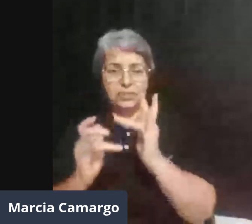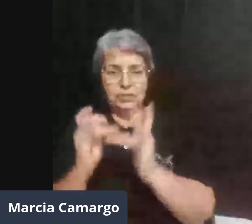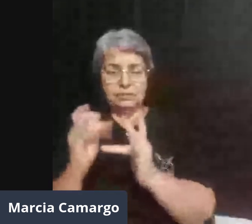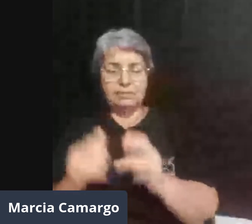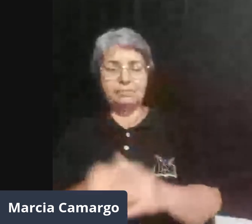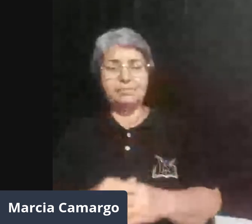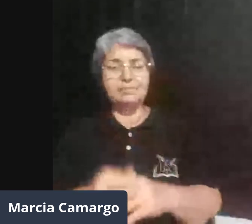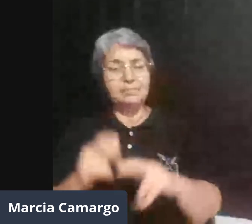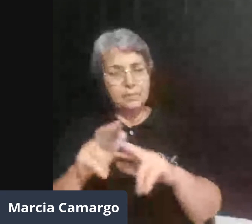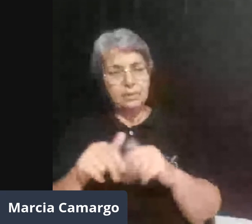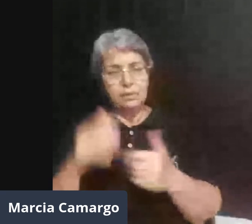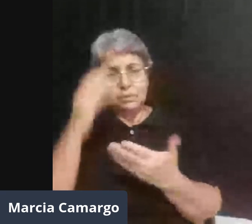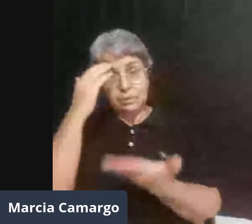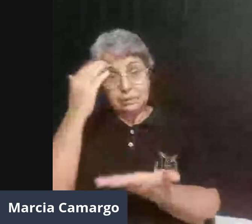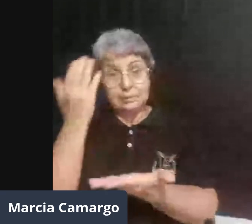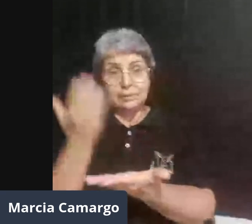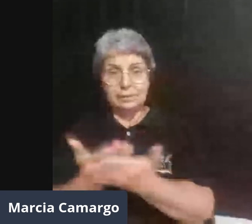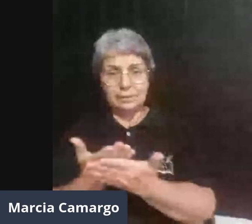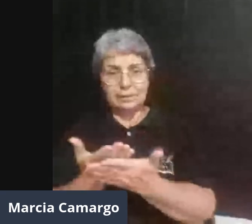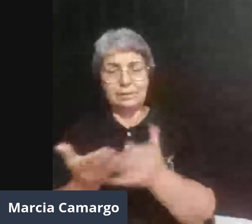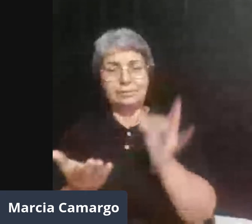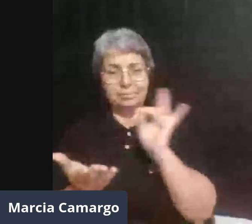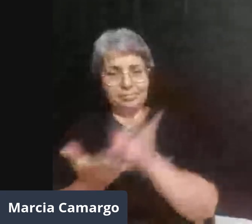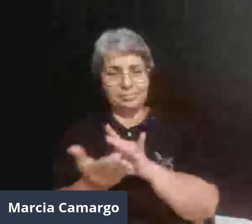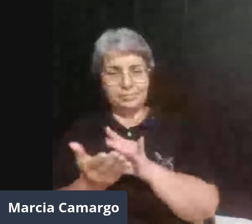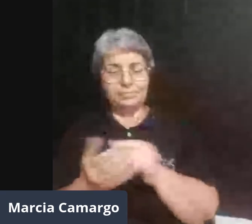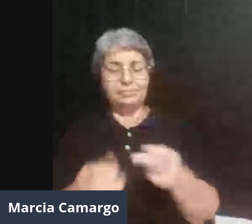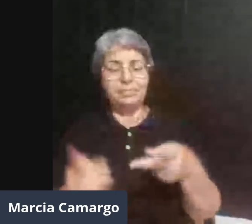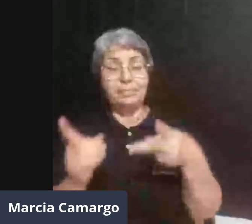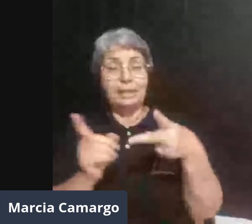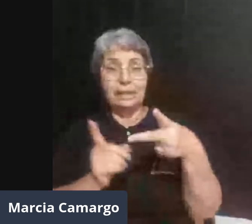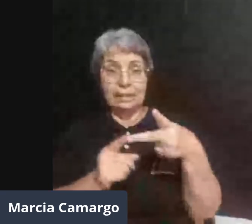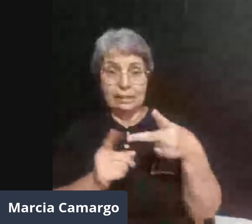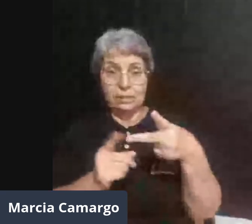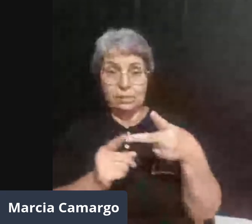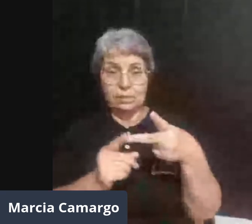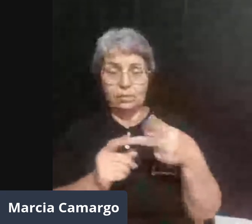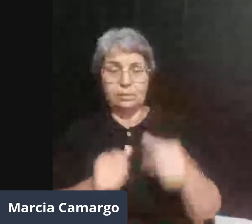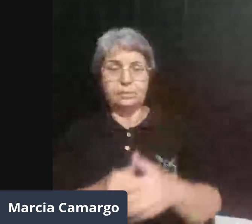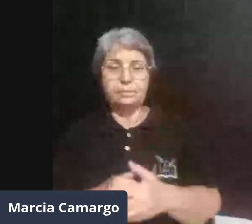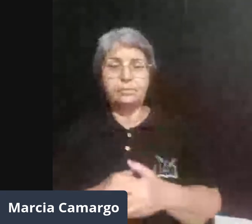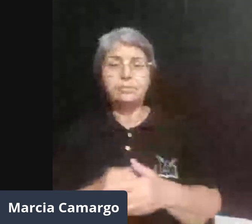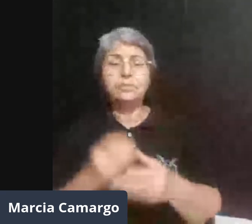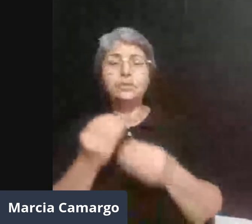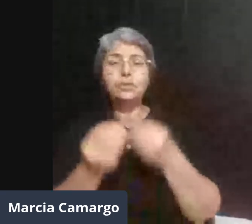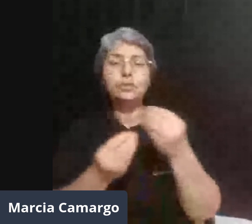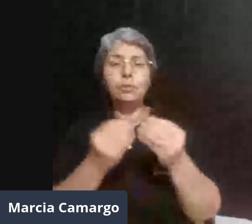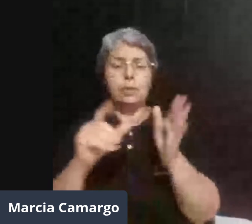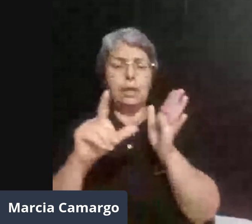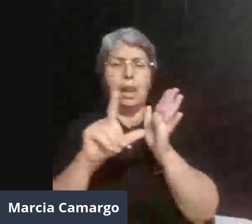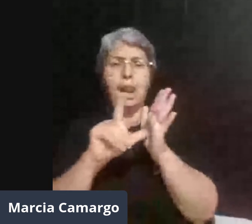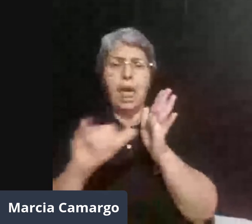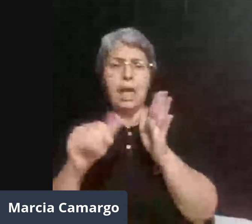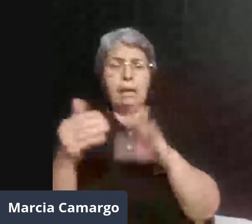certeza. Vamos à questão número 2. Como o legalismo se intrometeu?